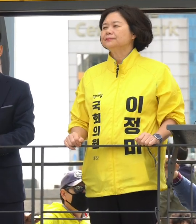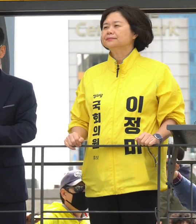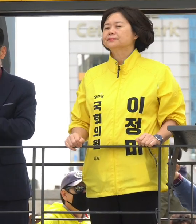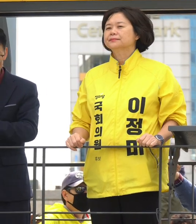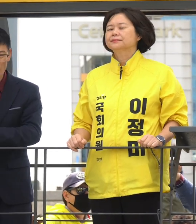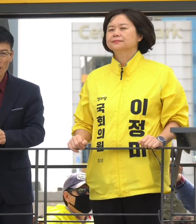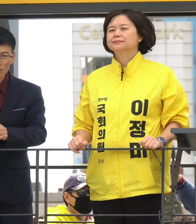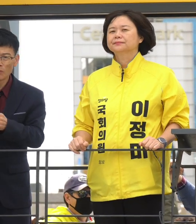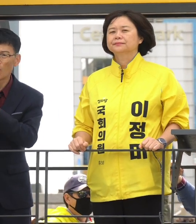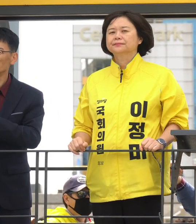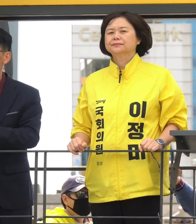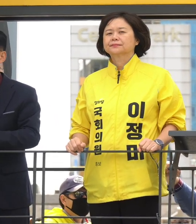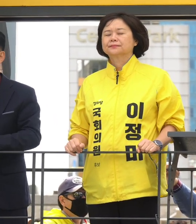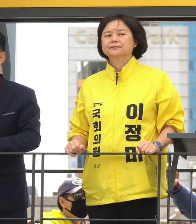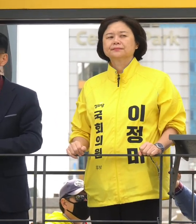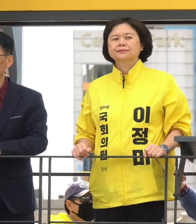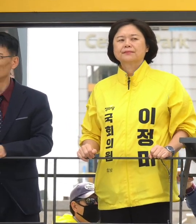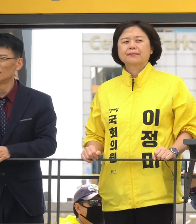이정미 안 되면 어떻게 하지?